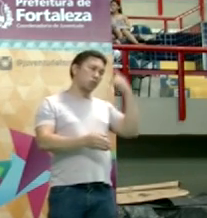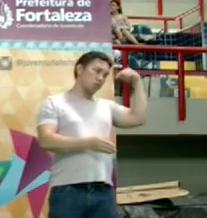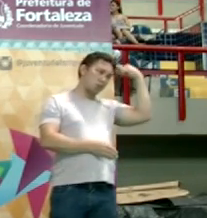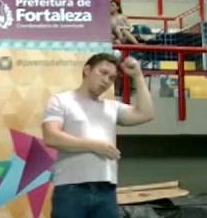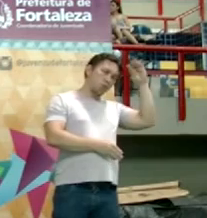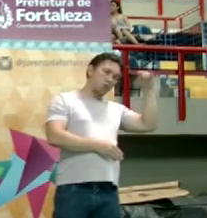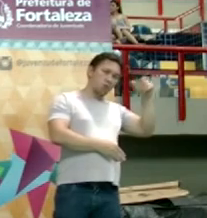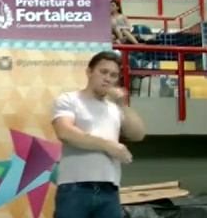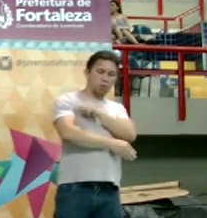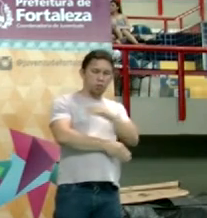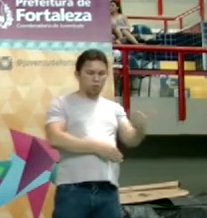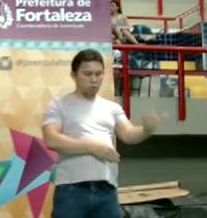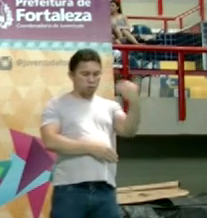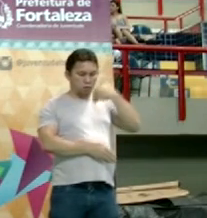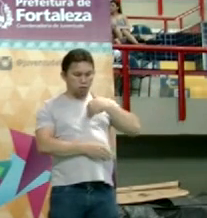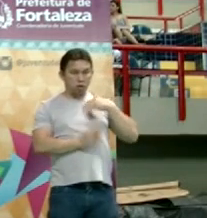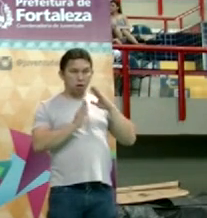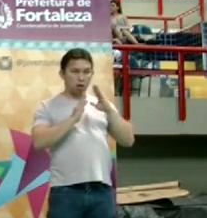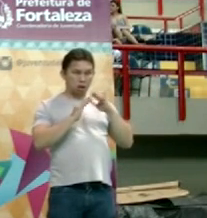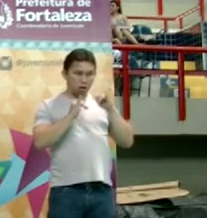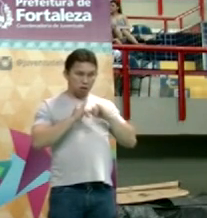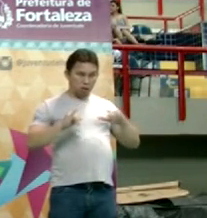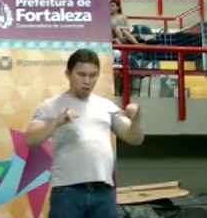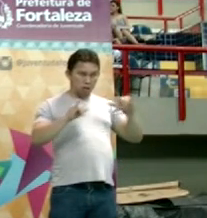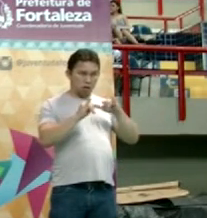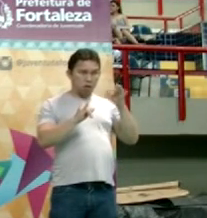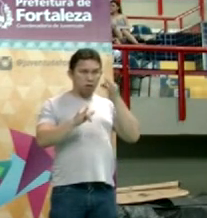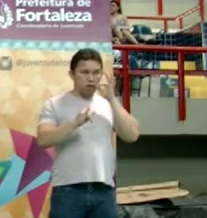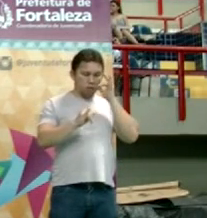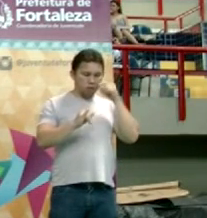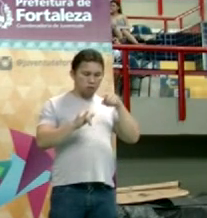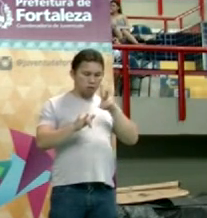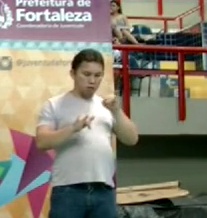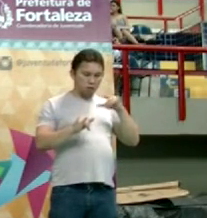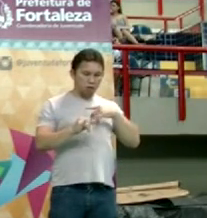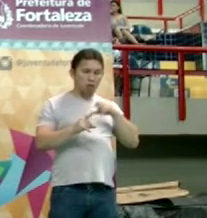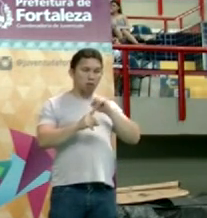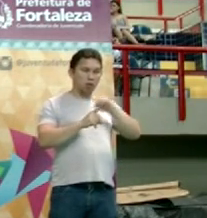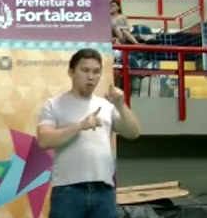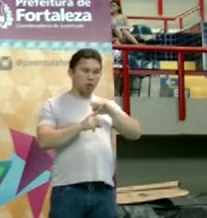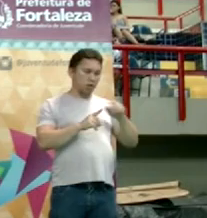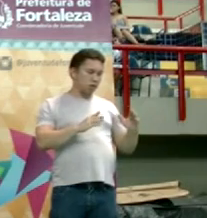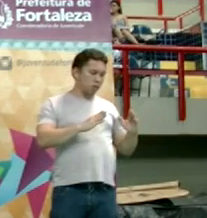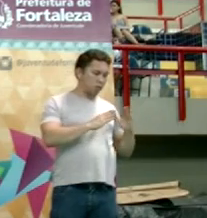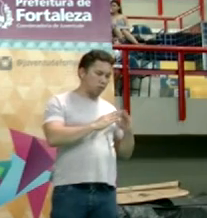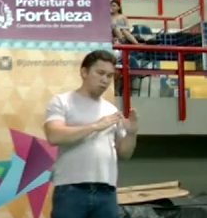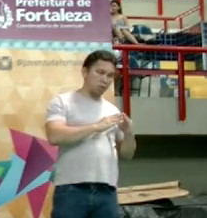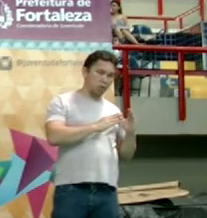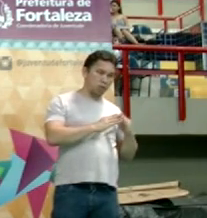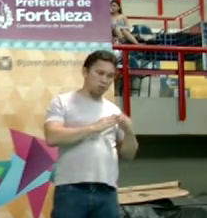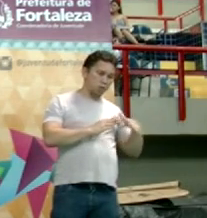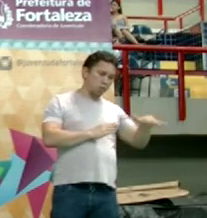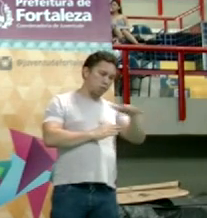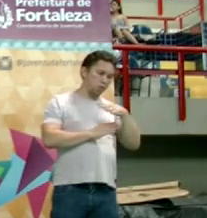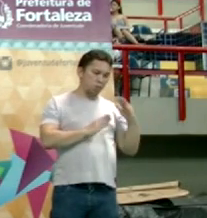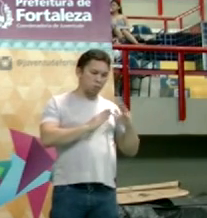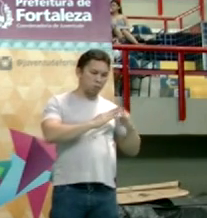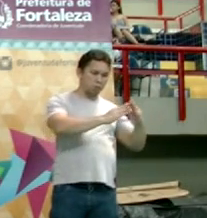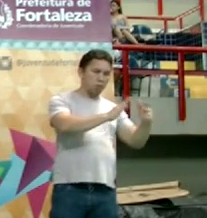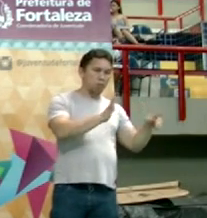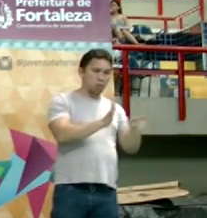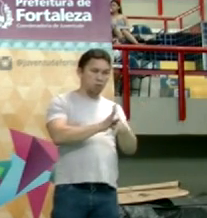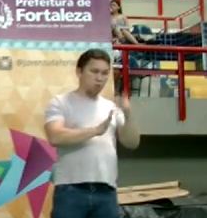do Rio de Janeiro até chegar à minha fazenda de café. Chegar na minha fazenda de café, ele vai ter que alugar uma casazinha, na vilazinha que eu construí